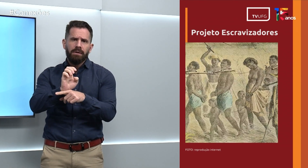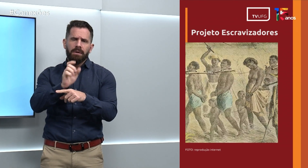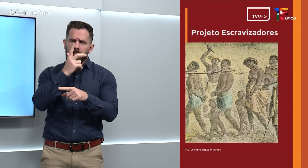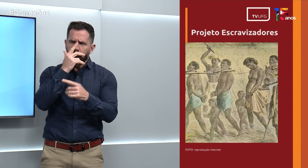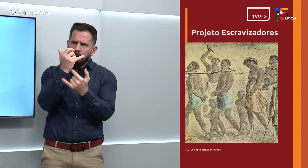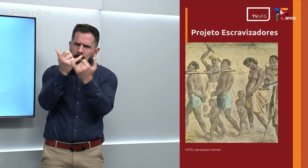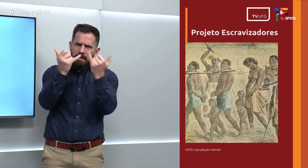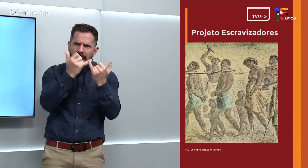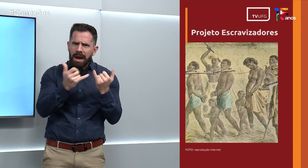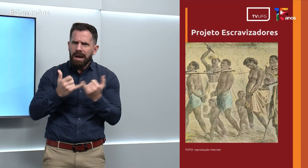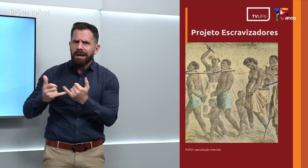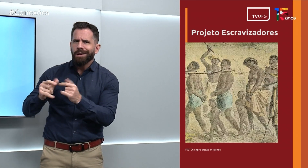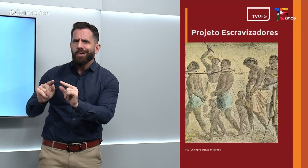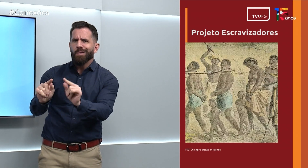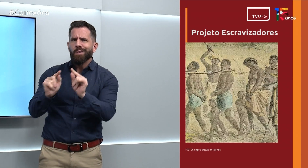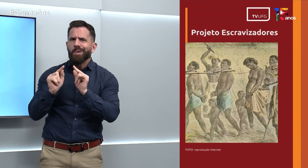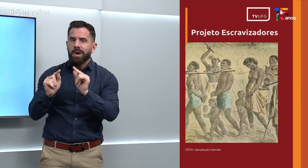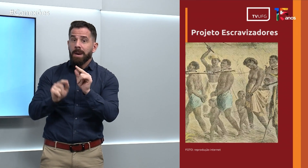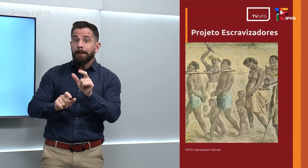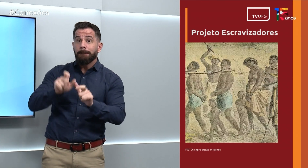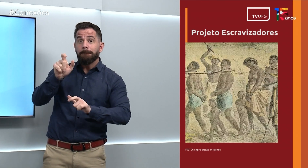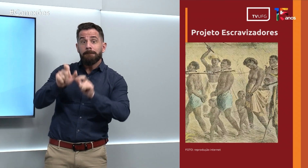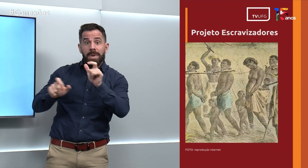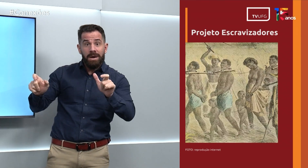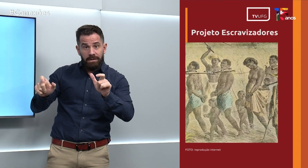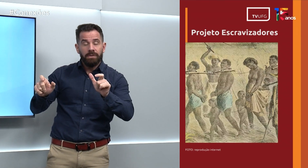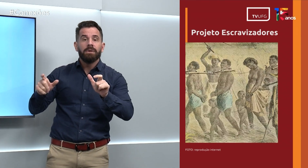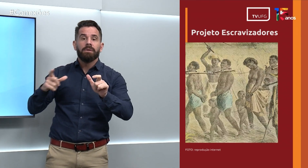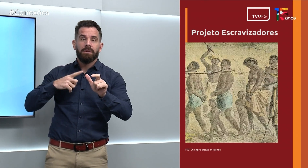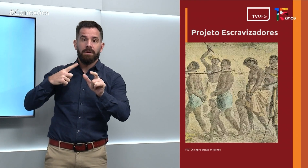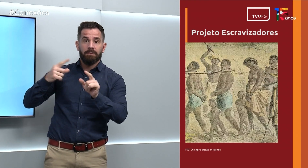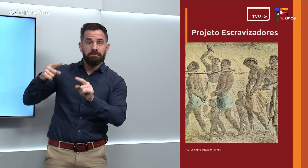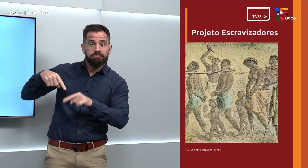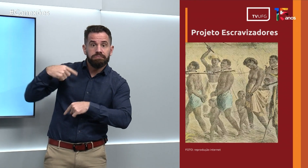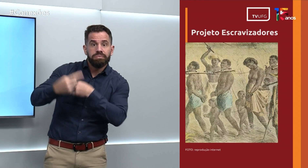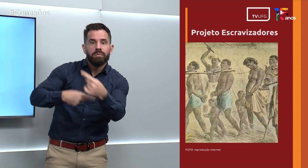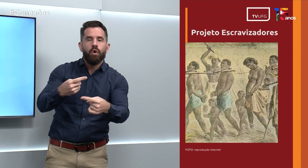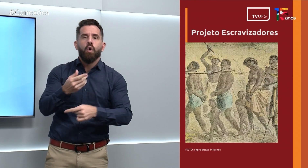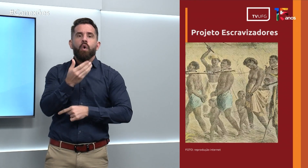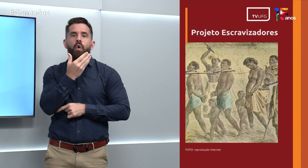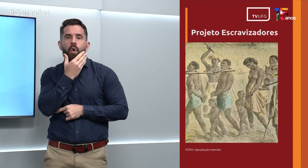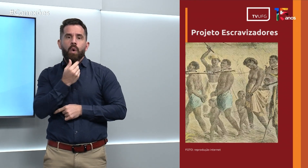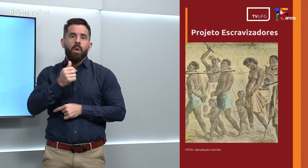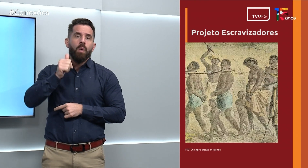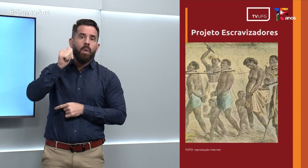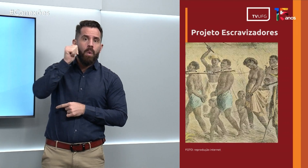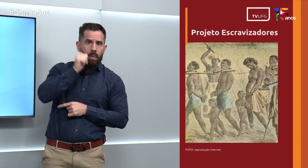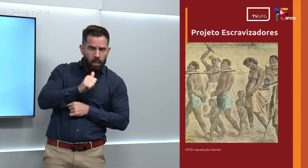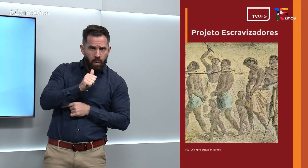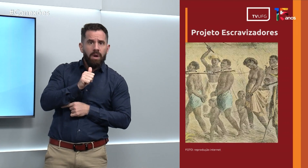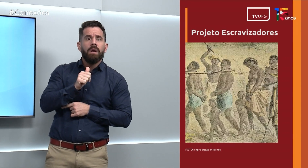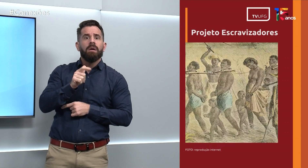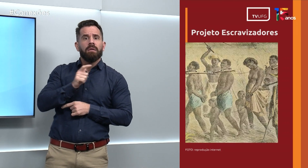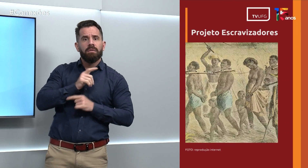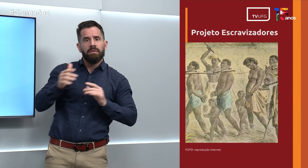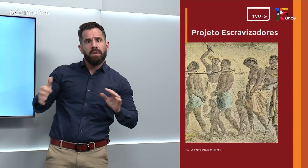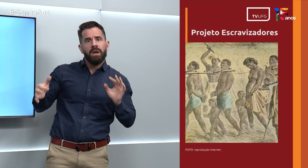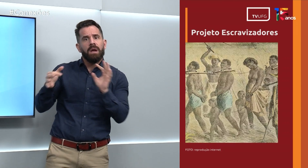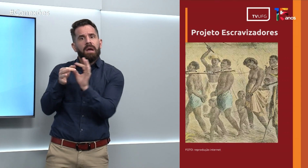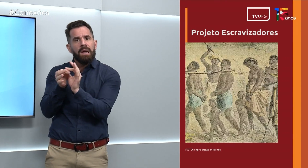comum. São pessoas que descendem de homens e mulheres que teriam alguma relação com